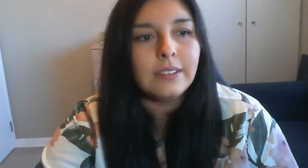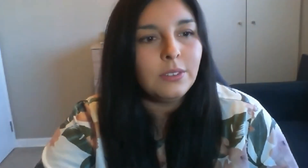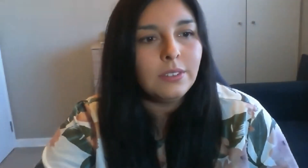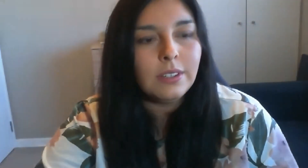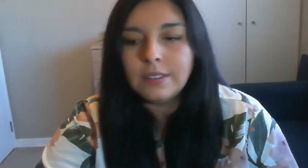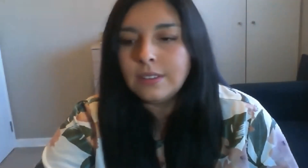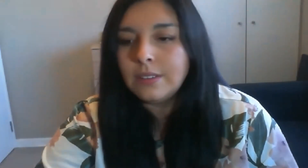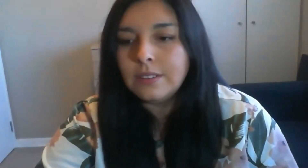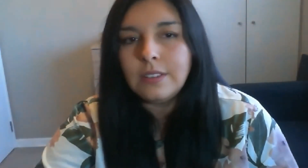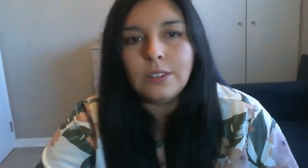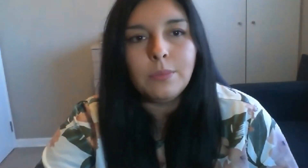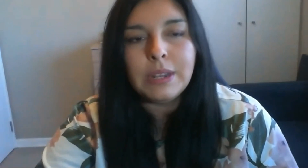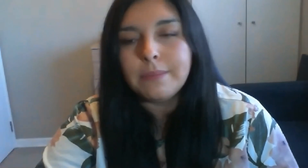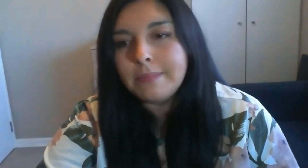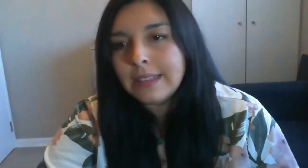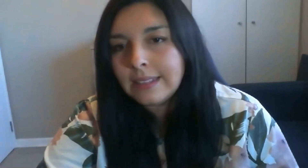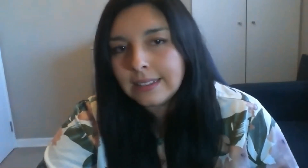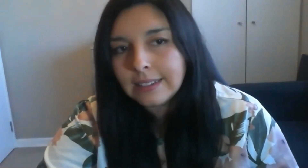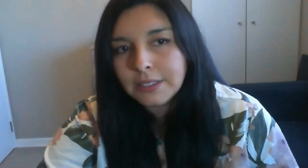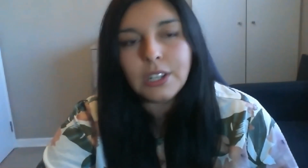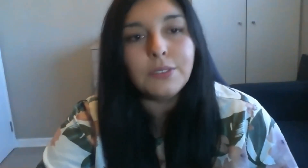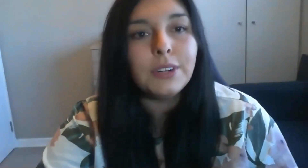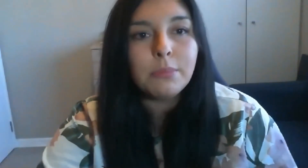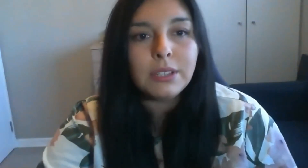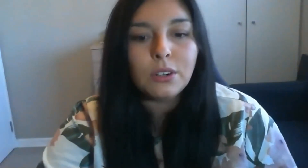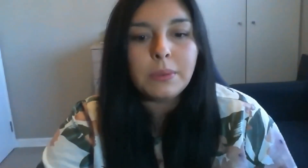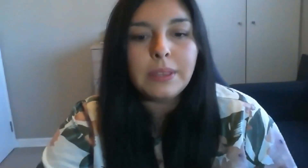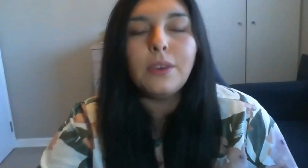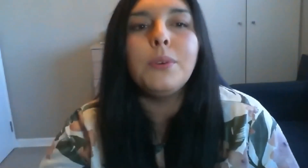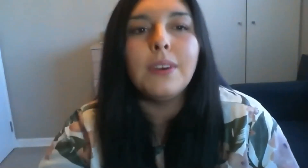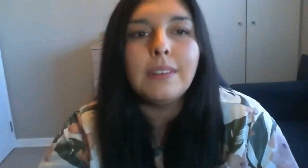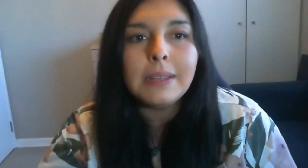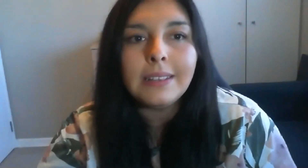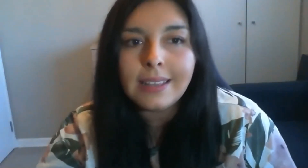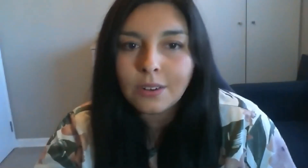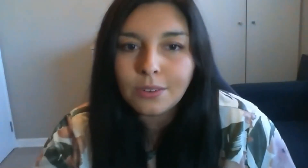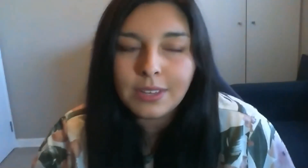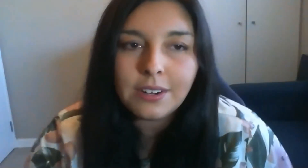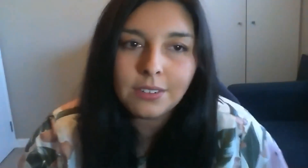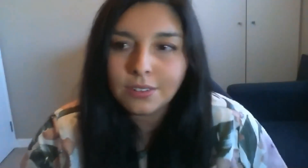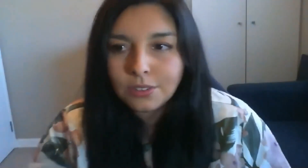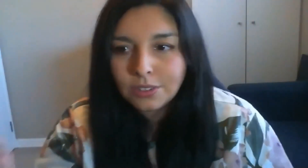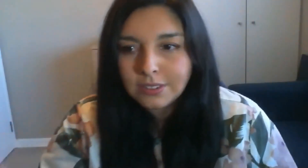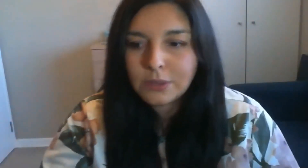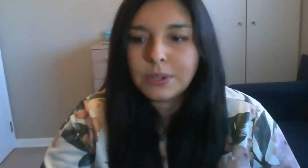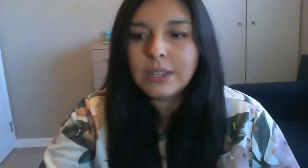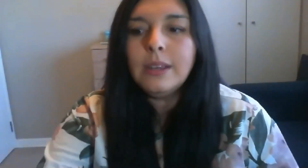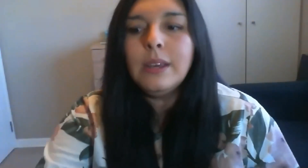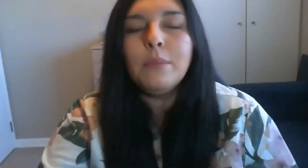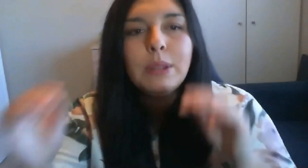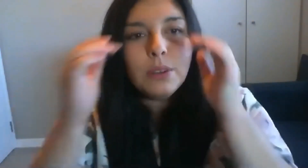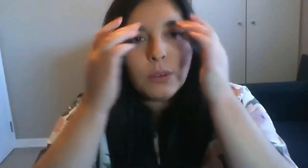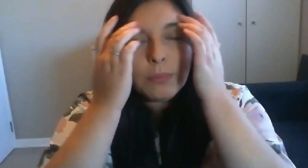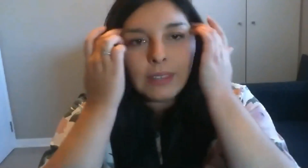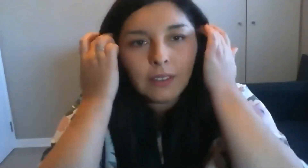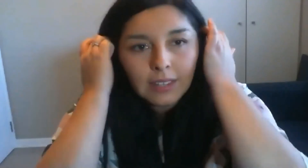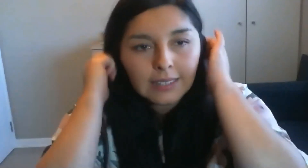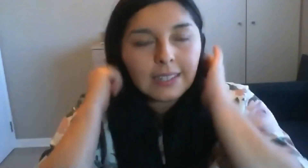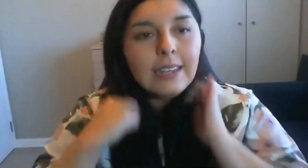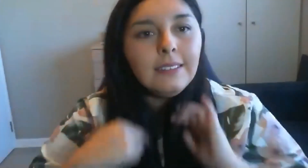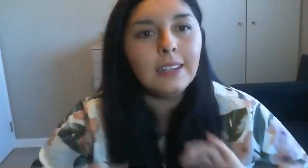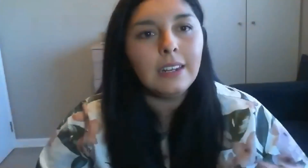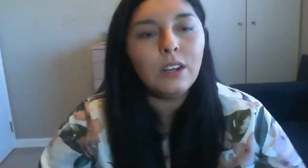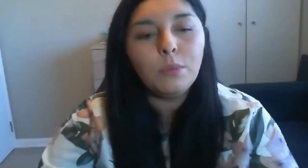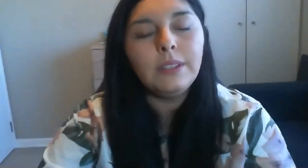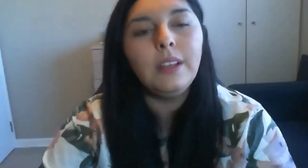Ya, entonces, si no hay... Mira, mientras tanto les voy a mostrar un video, probablemente ya lo vieron, no estoy segura, pero es un video de